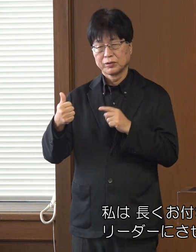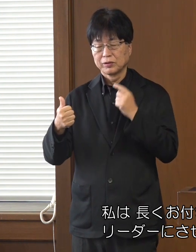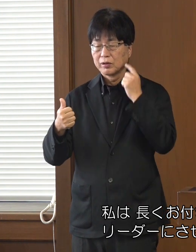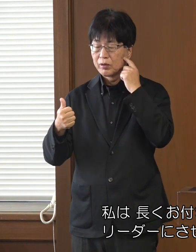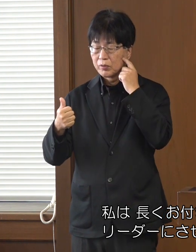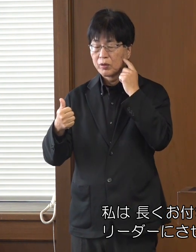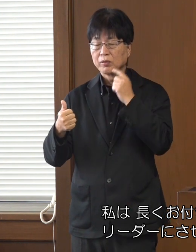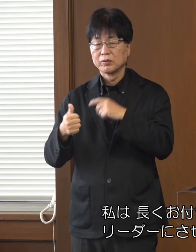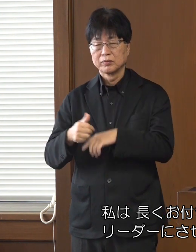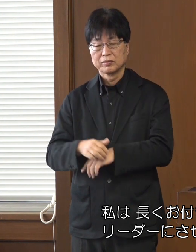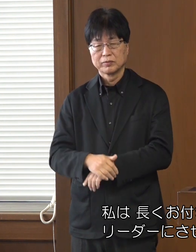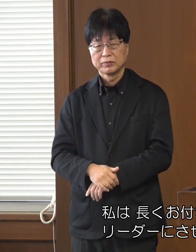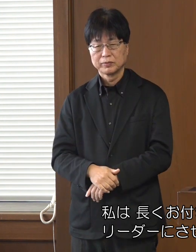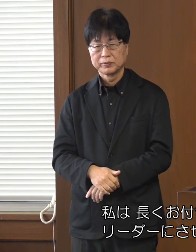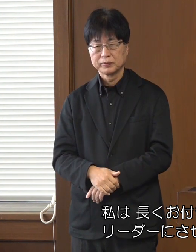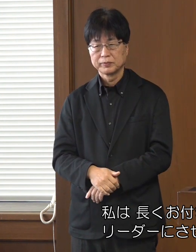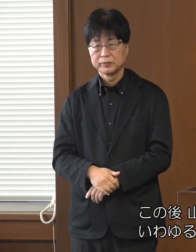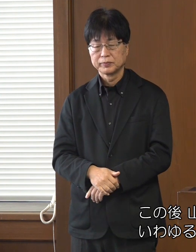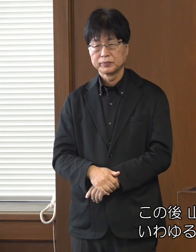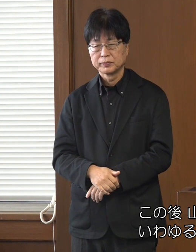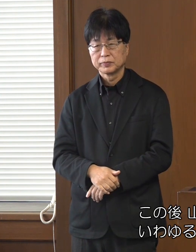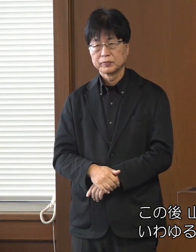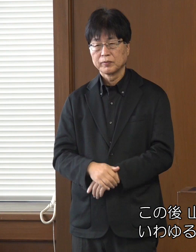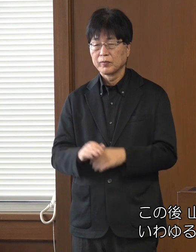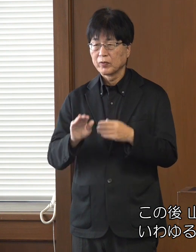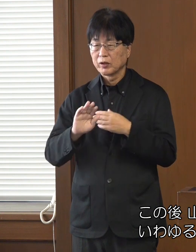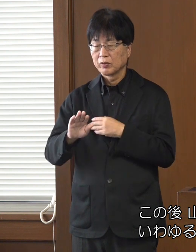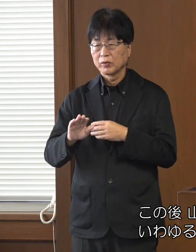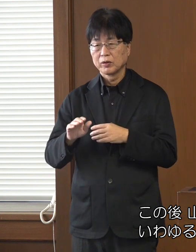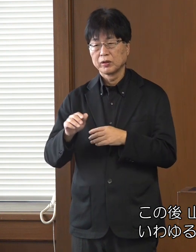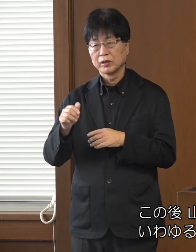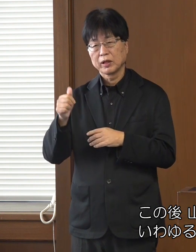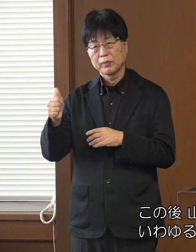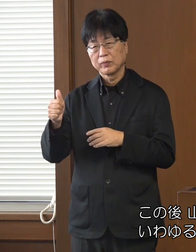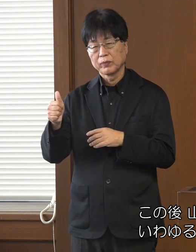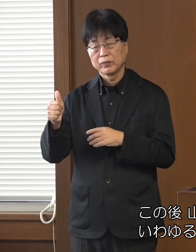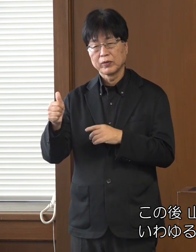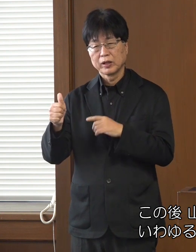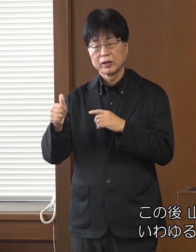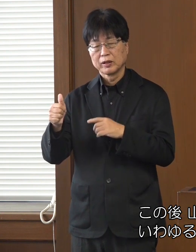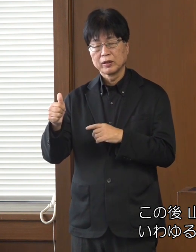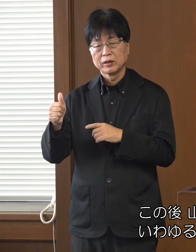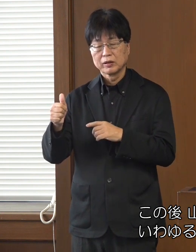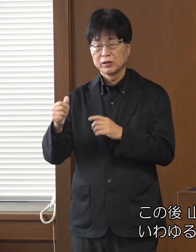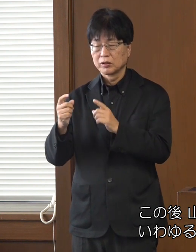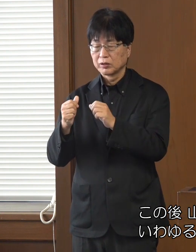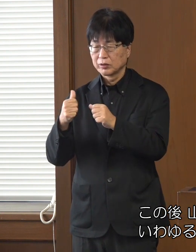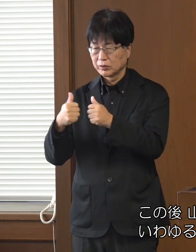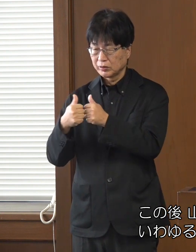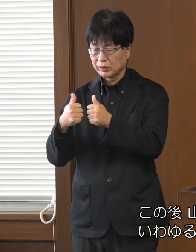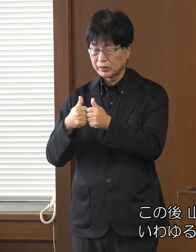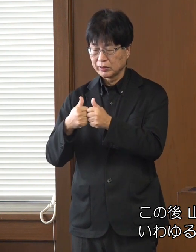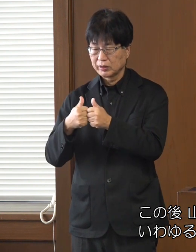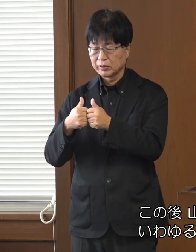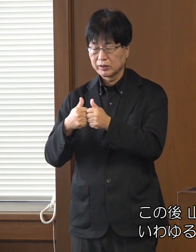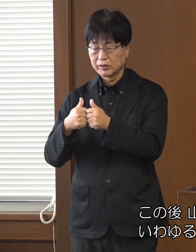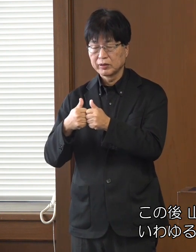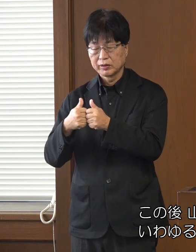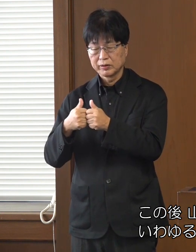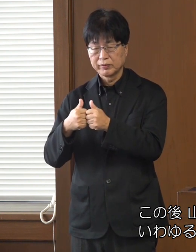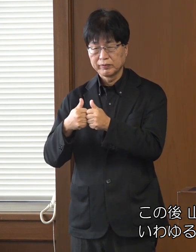にさせていただいて、まあ、この後山口先生と相談しながら、まあ、いわゆるこう議論